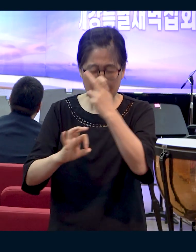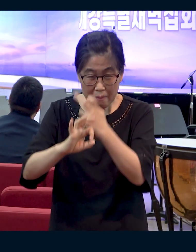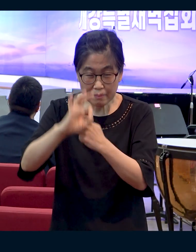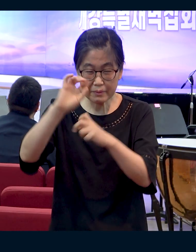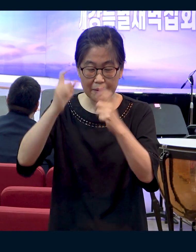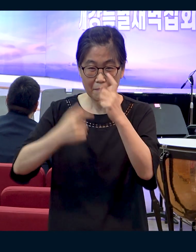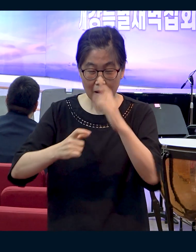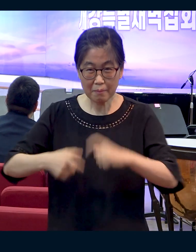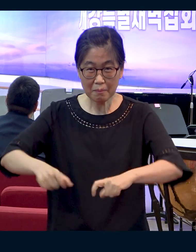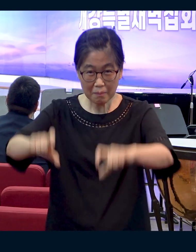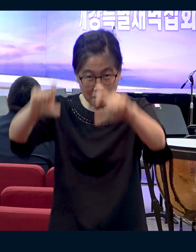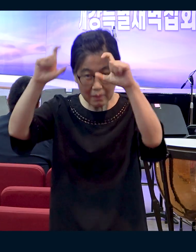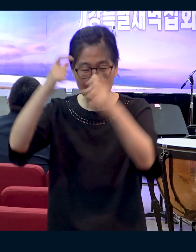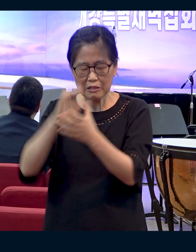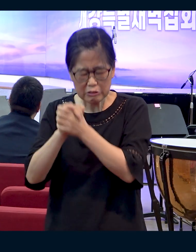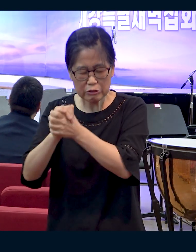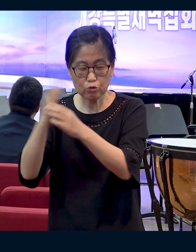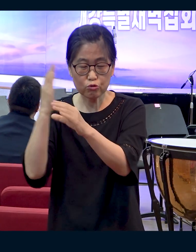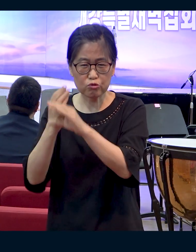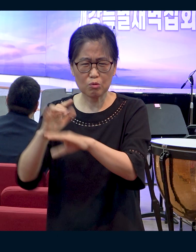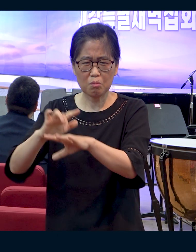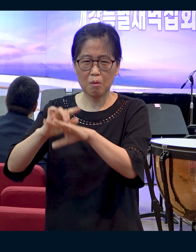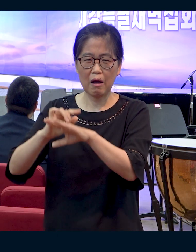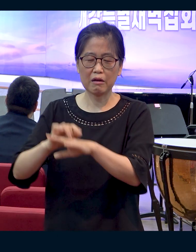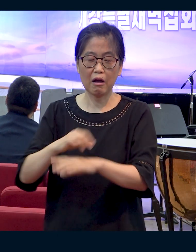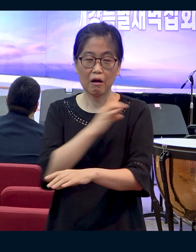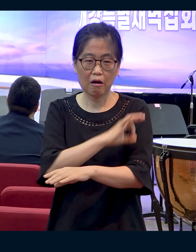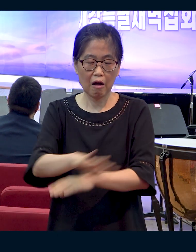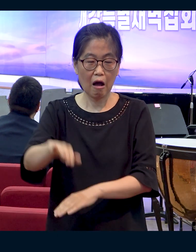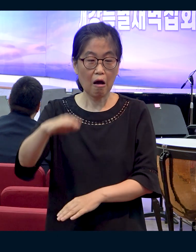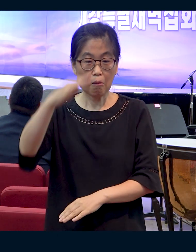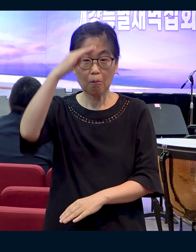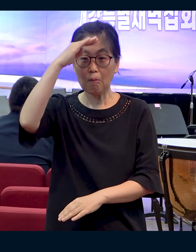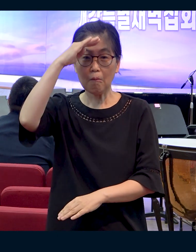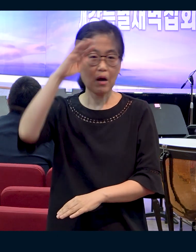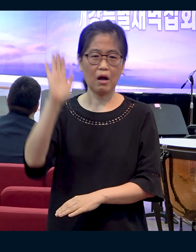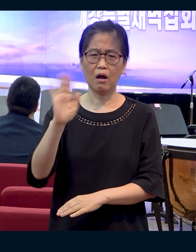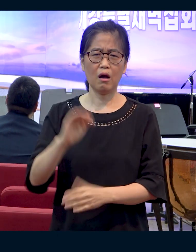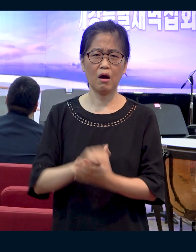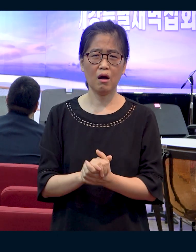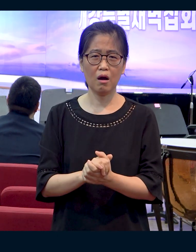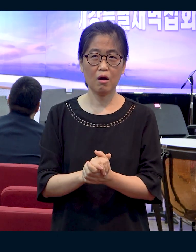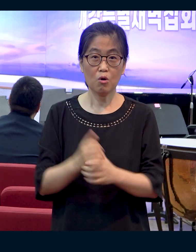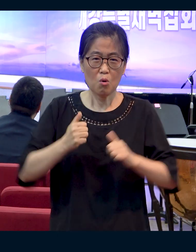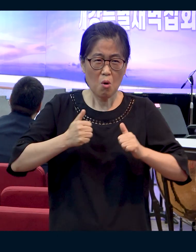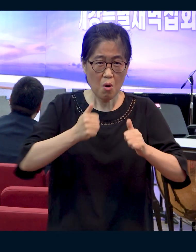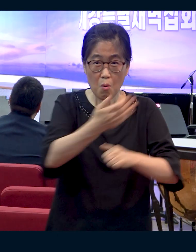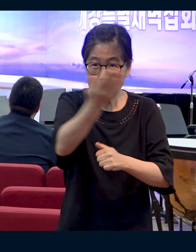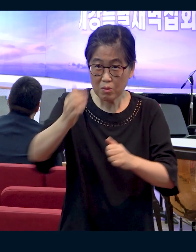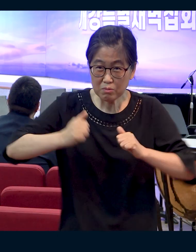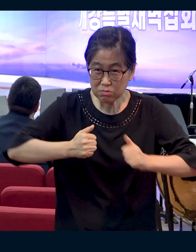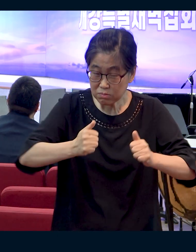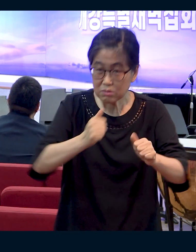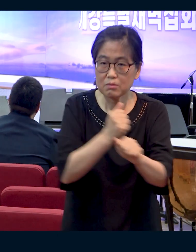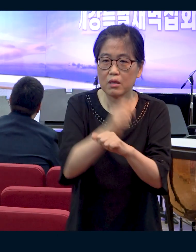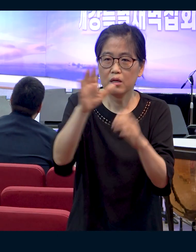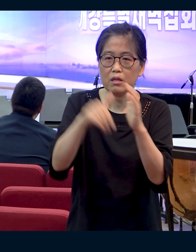가만히 안 있죠. 그냥 놔둘 리가 없어. 그냥 놔두면 마귀가 아니지.